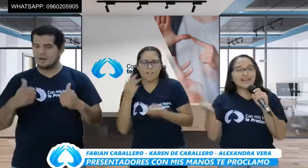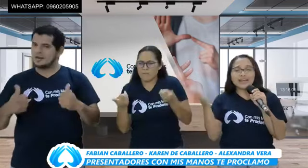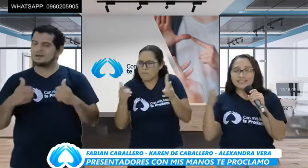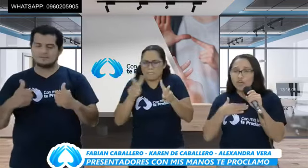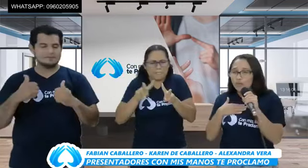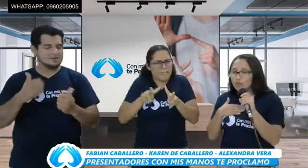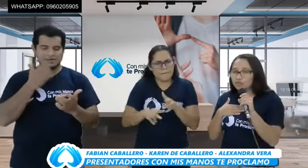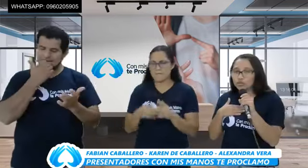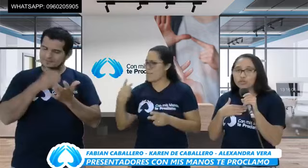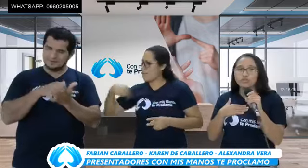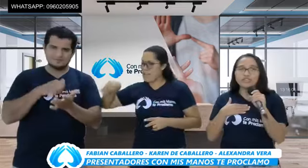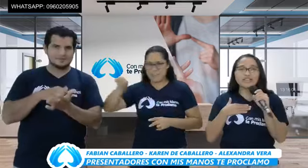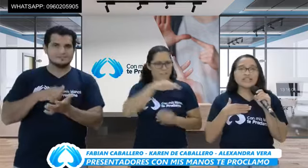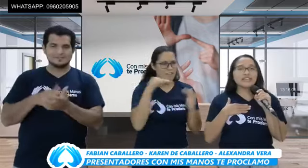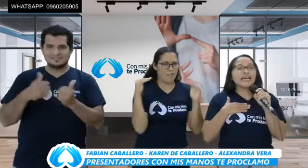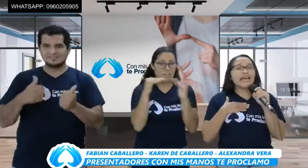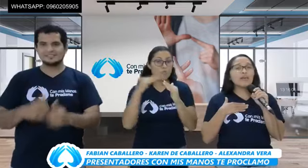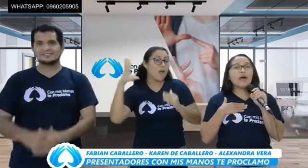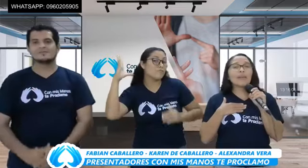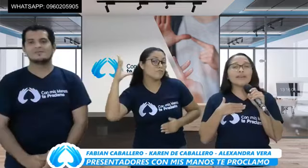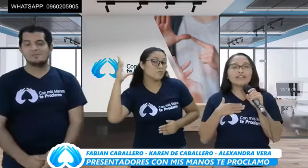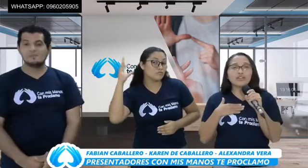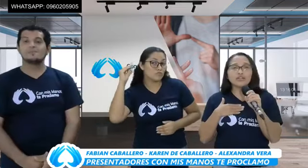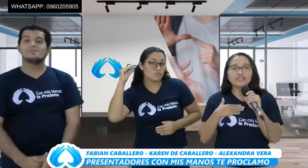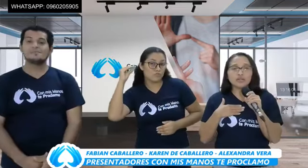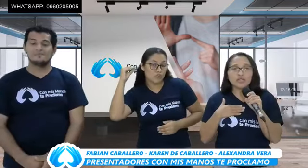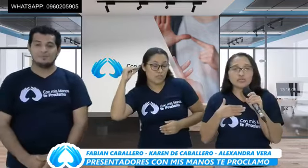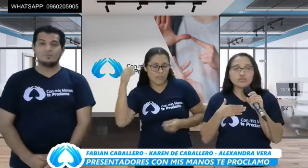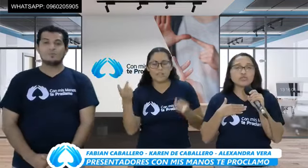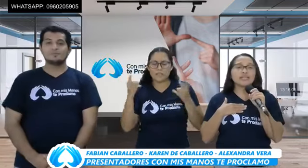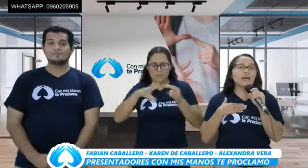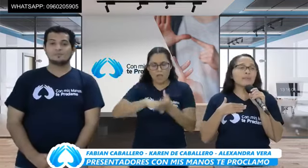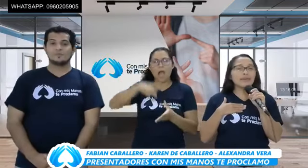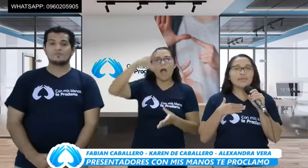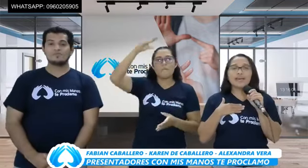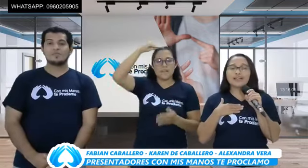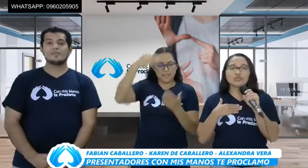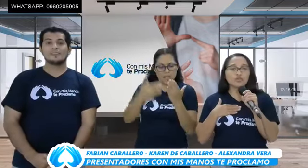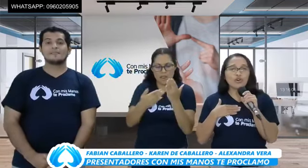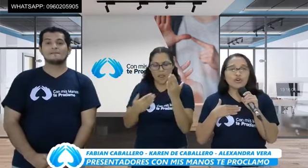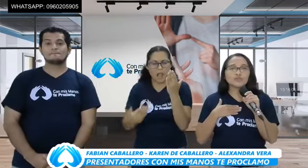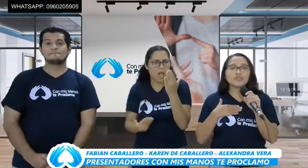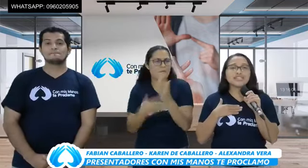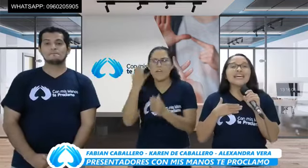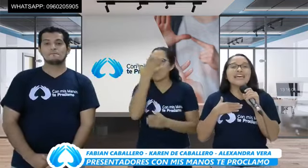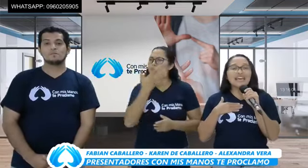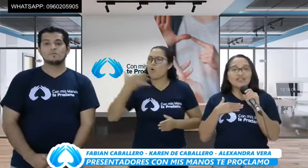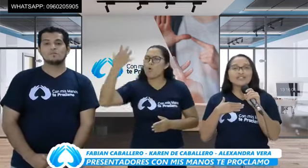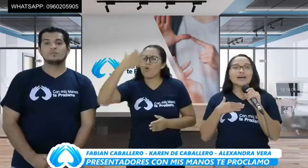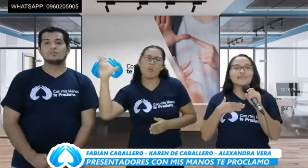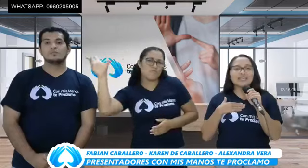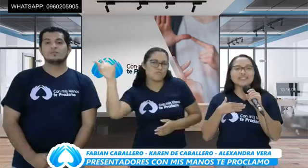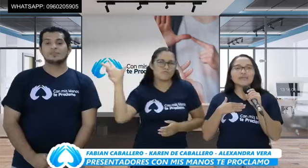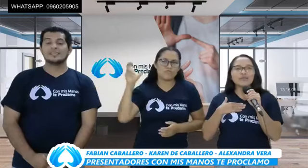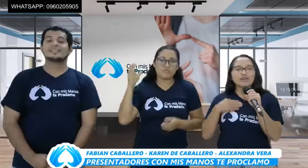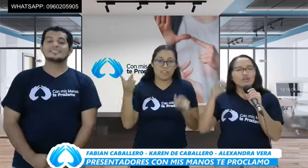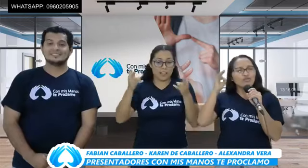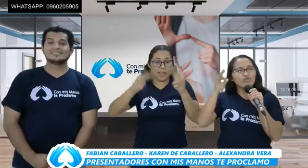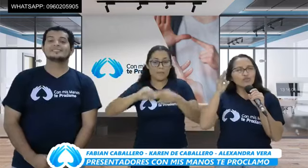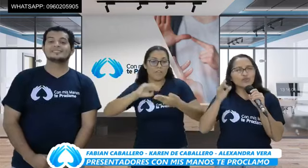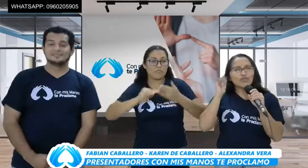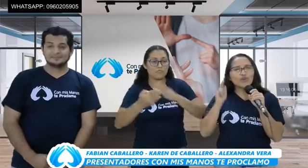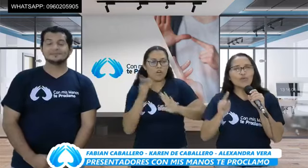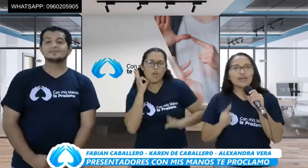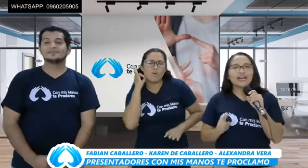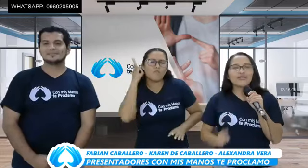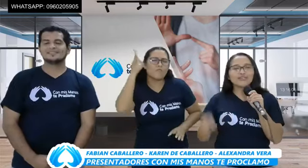y también así como nosotros los oyentes hemos aprendido del Señor Jesús, de la Biblia, de los coros, pues ellos también sabemos que en